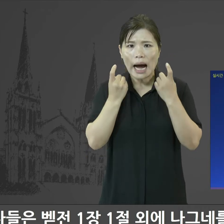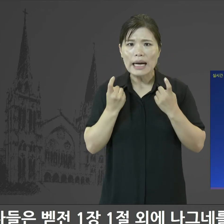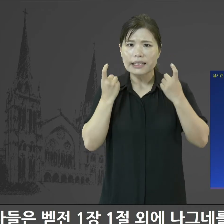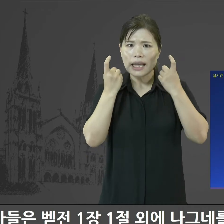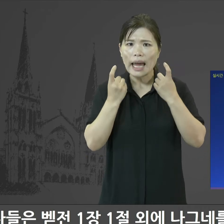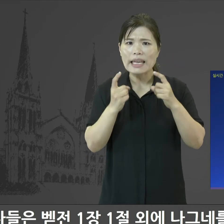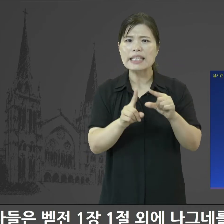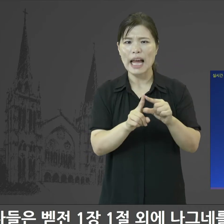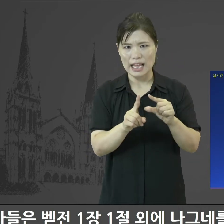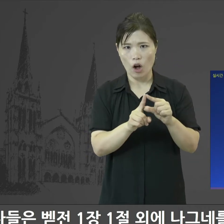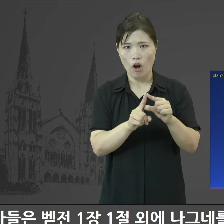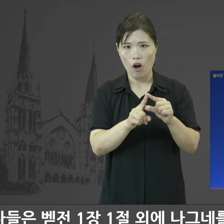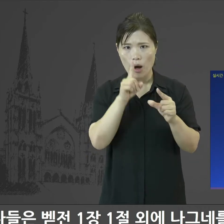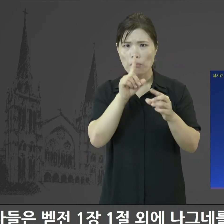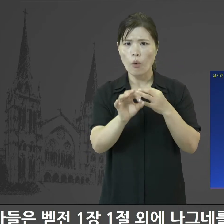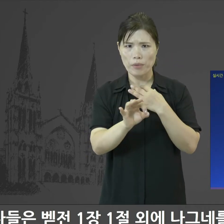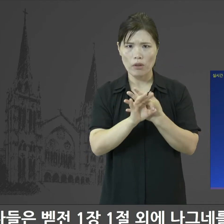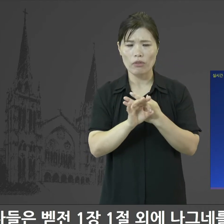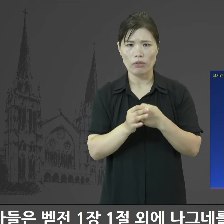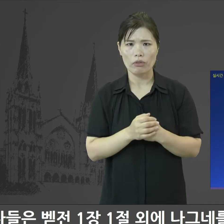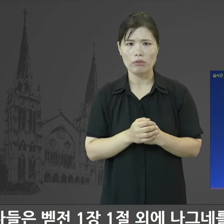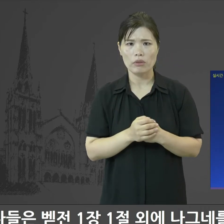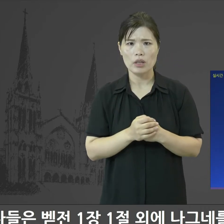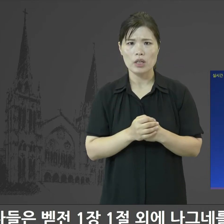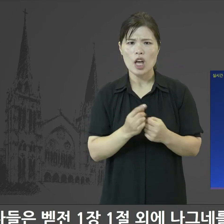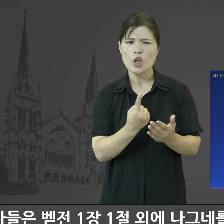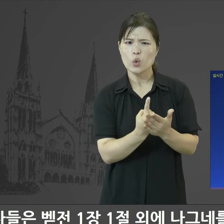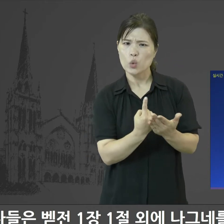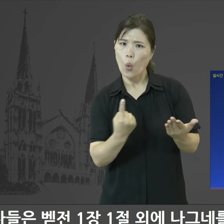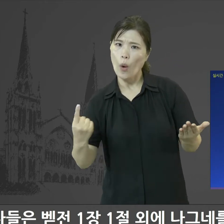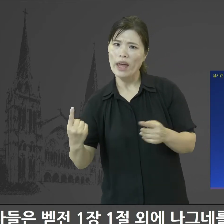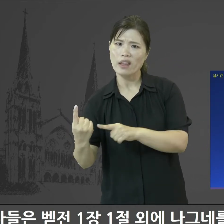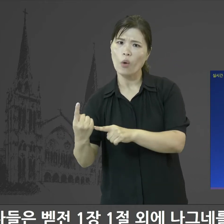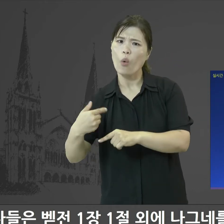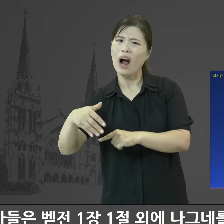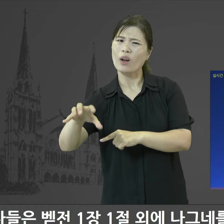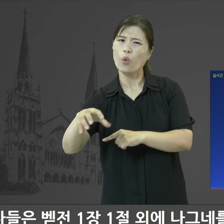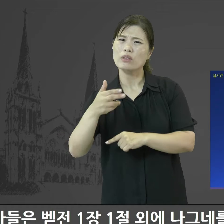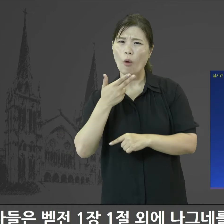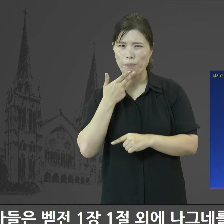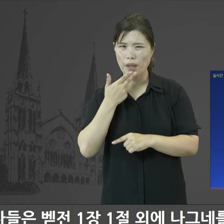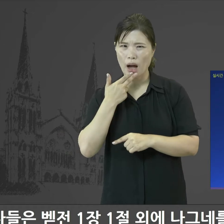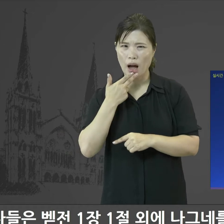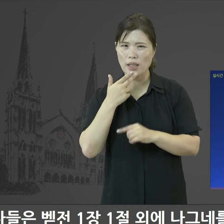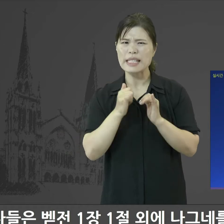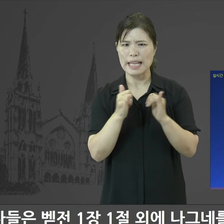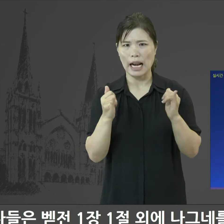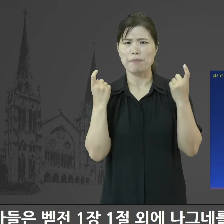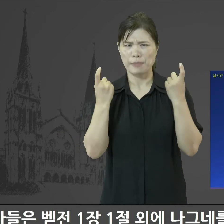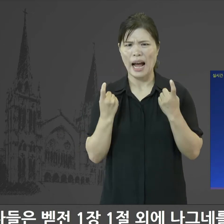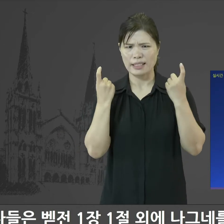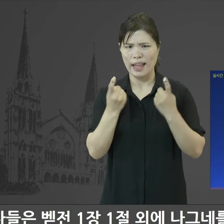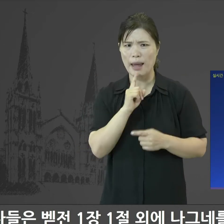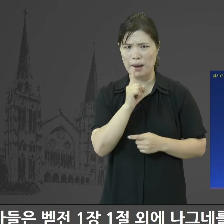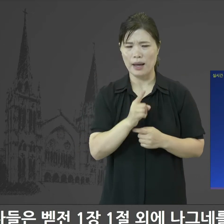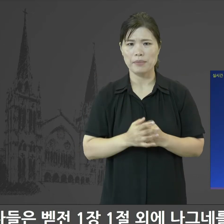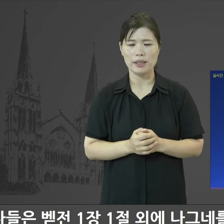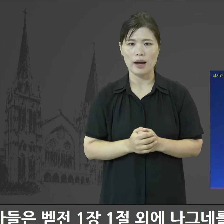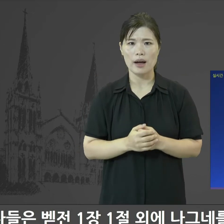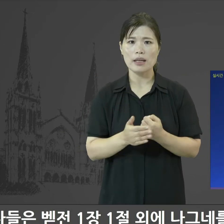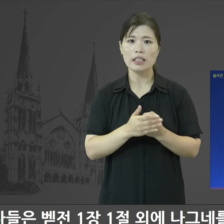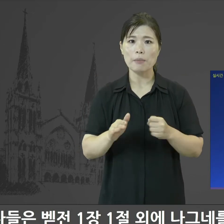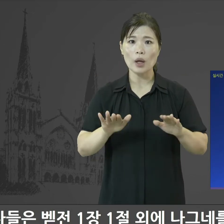단어 자체가 소외되고 오갈 데 없는 사람들을 뜻하는 말이기 때문입니다. 그래서 이